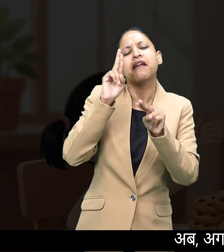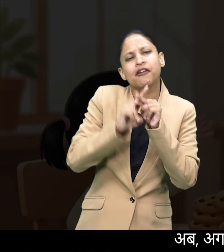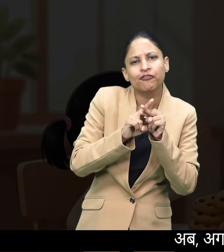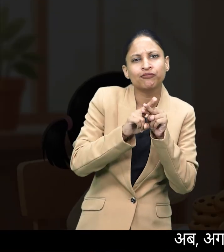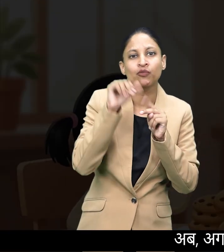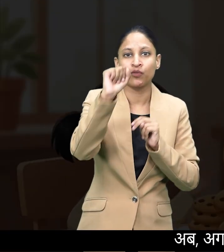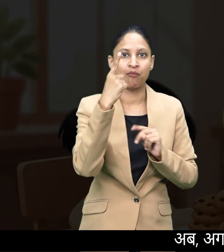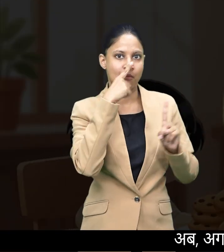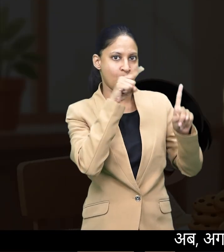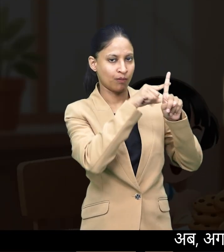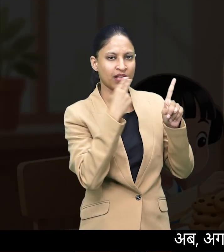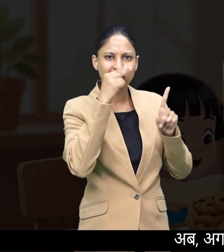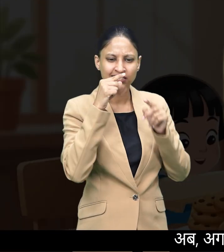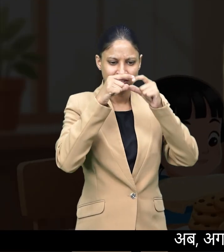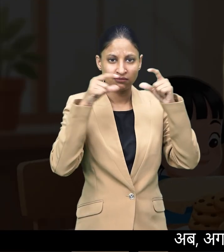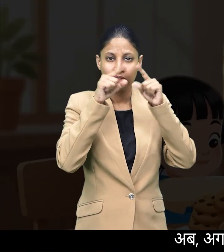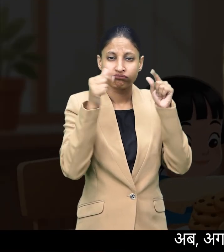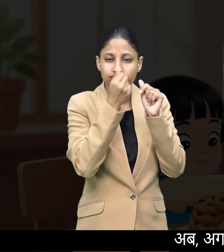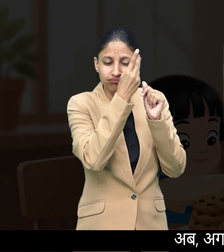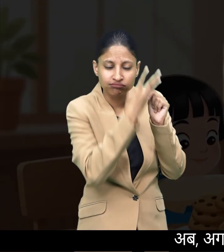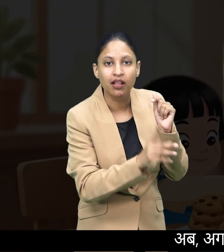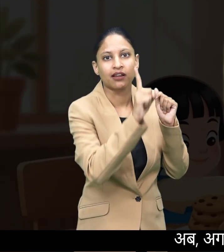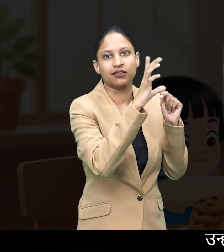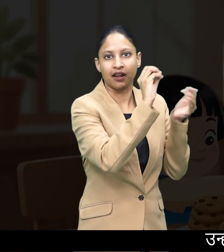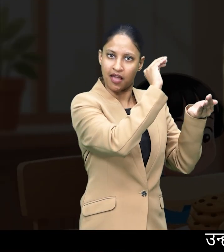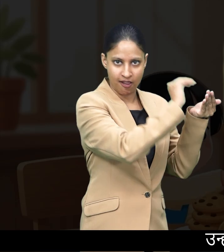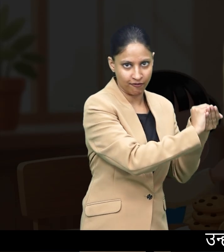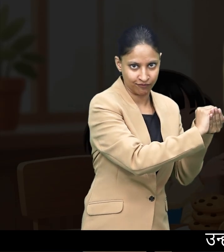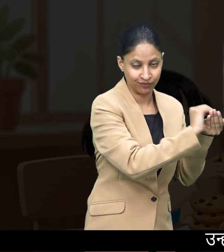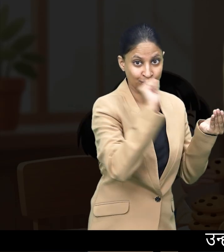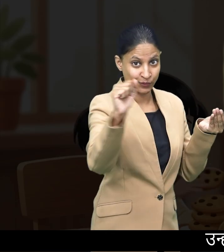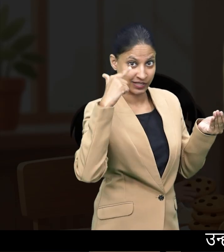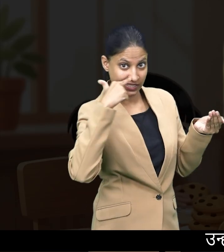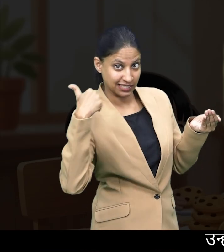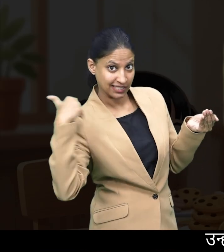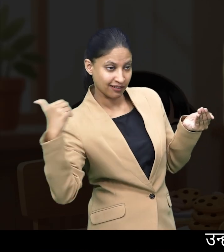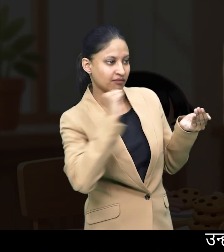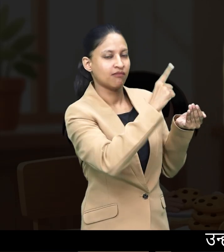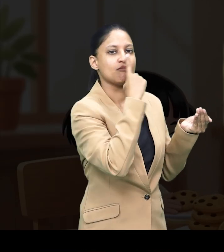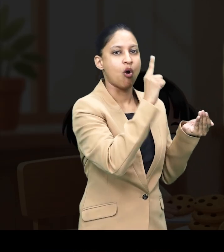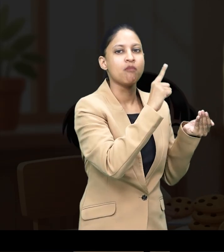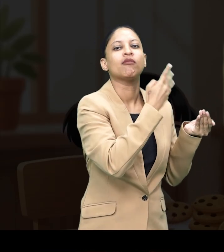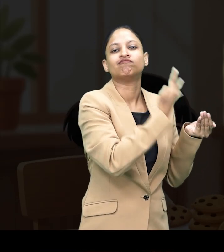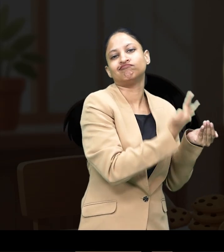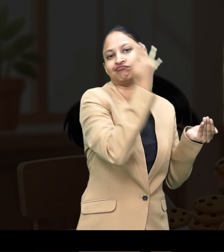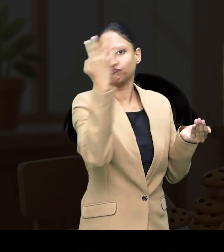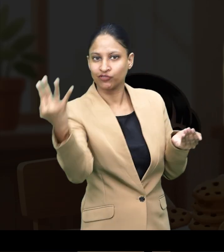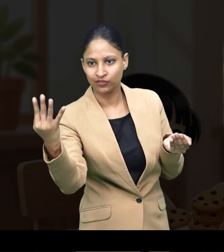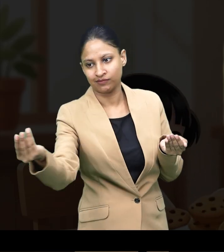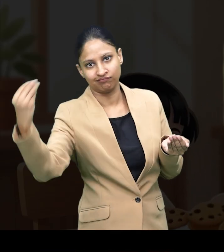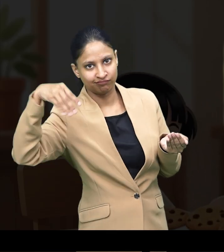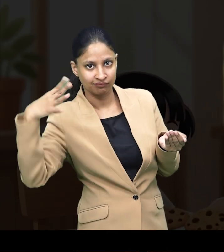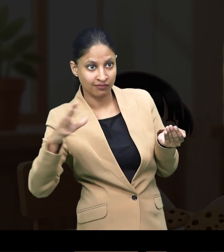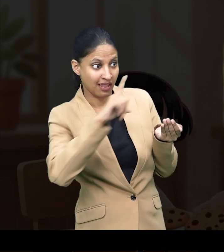अब अगर आपकी माँ के पास 10 बिस्किट थे, उन्होंने 4 आपकी बहन को दे दिए, तो कितने बिस्किट बचे